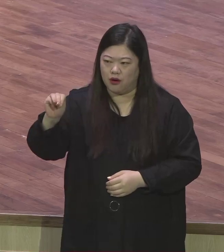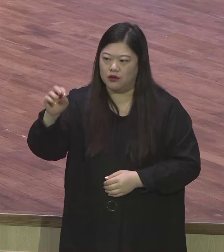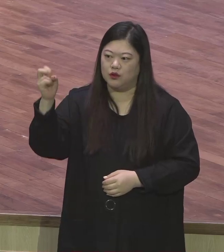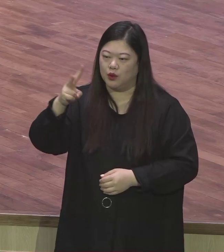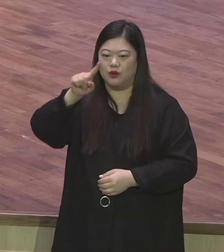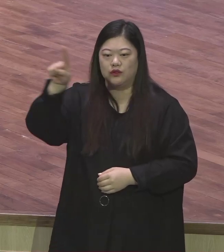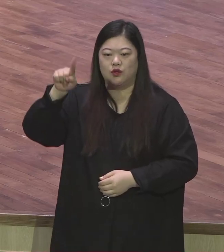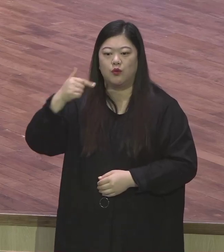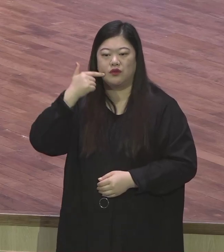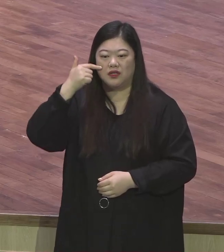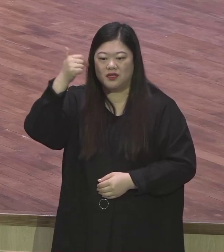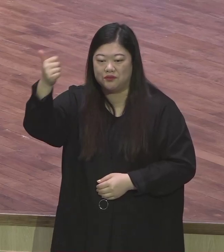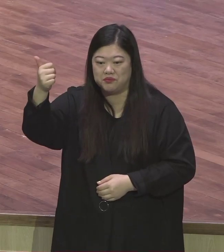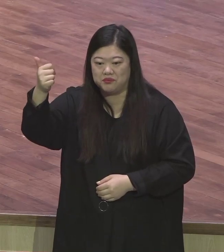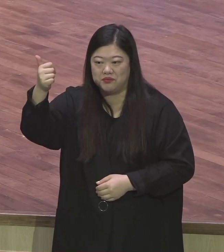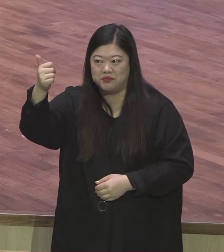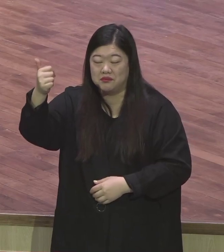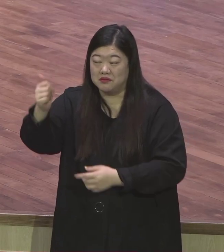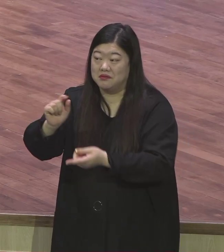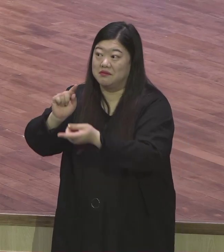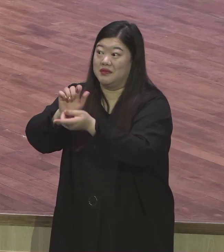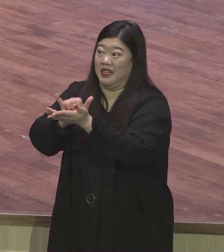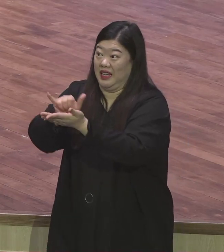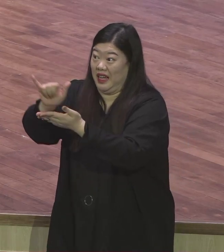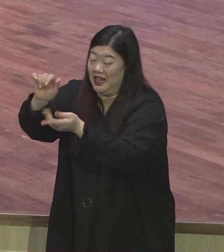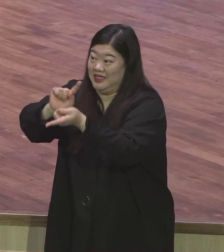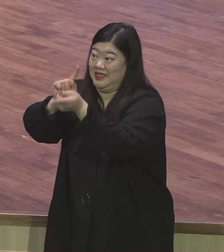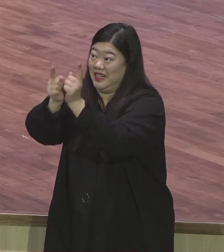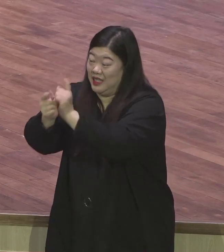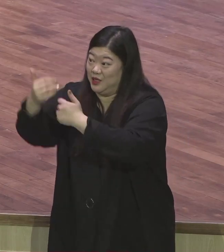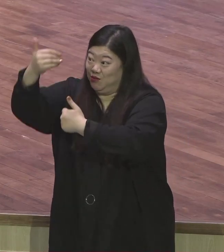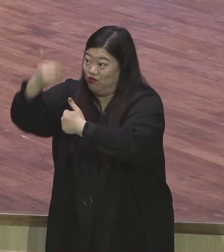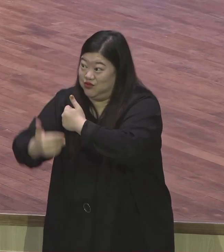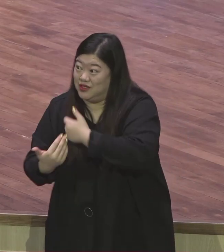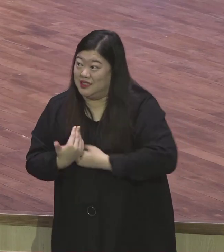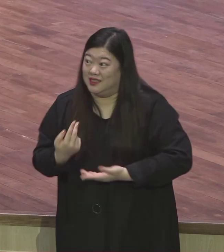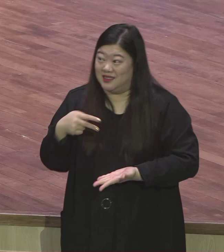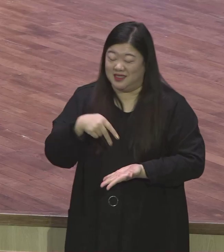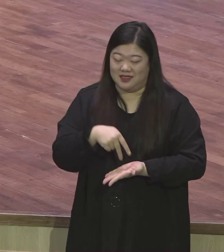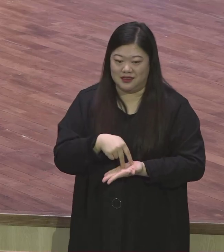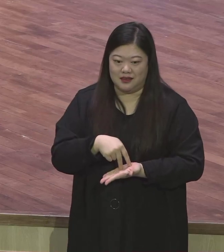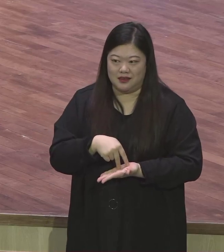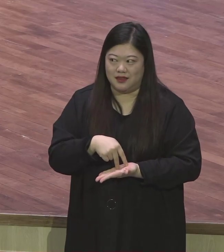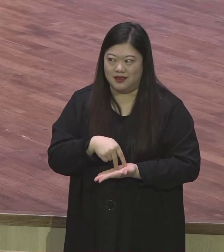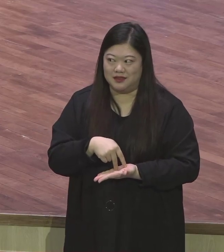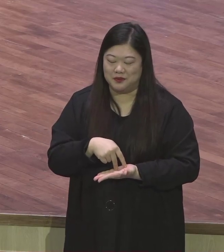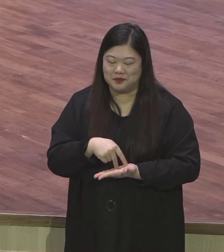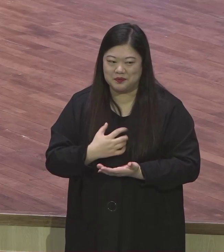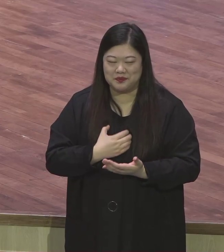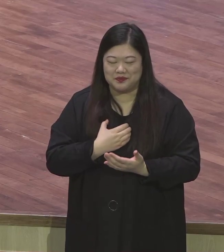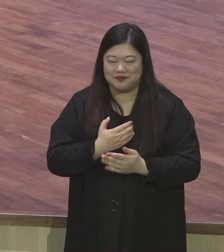재단에 서서 오늘 말씀을 증거하게 되어서 너무나도 감격스럽고 대단히 감사합니다.